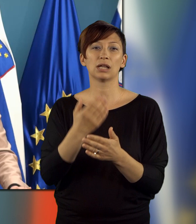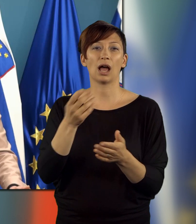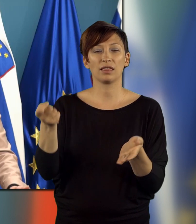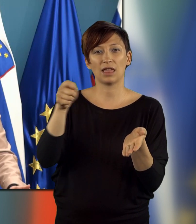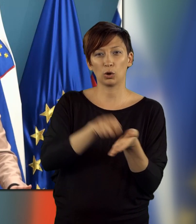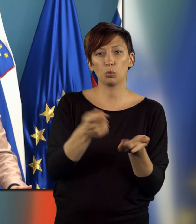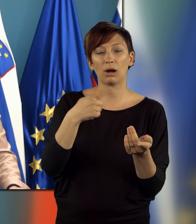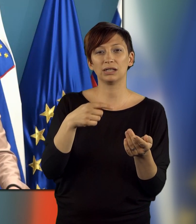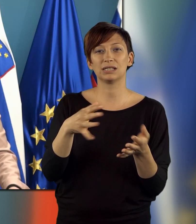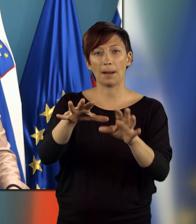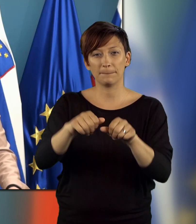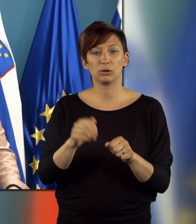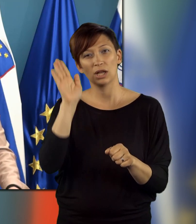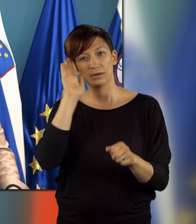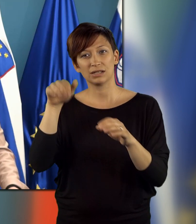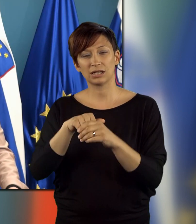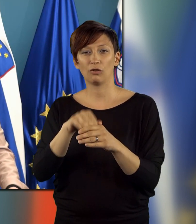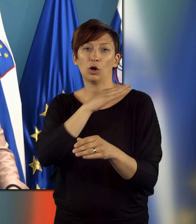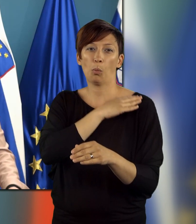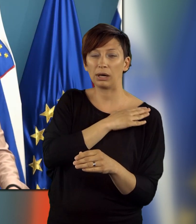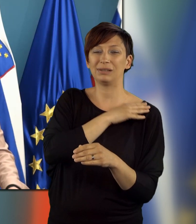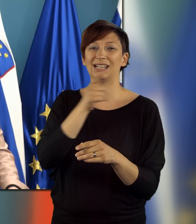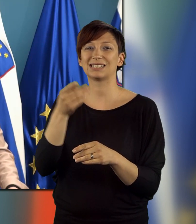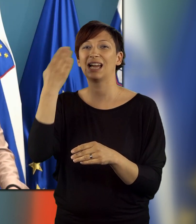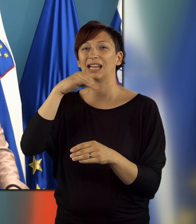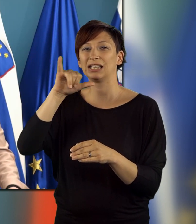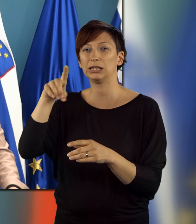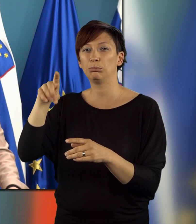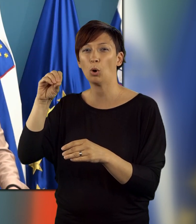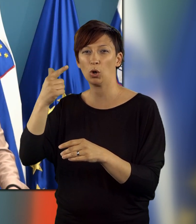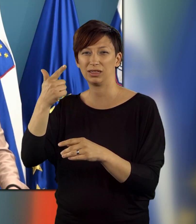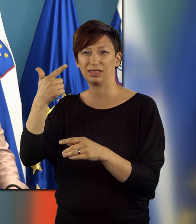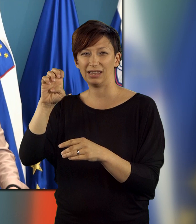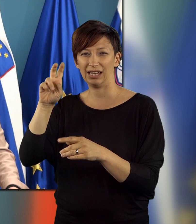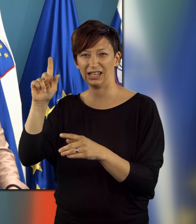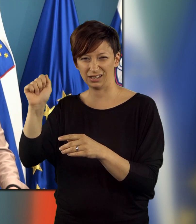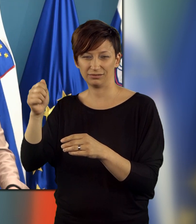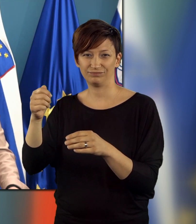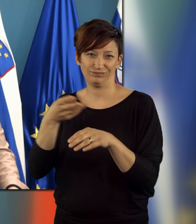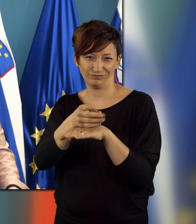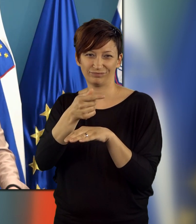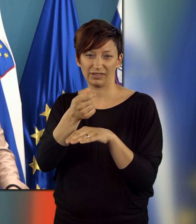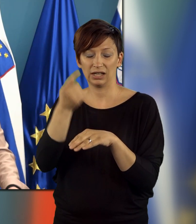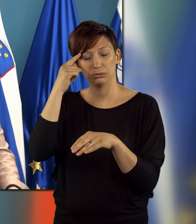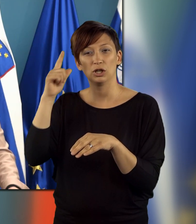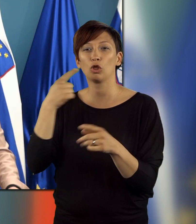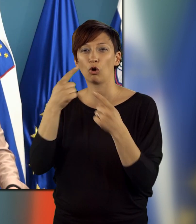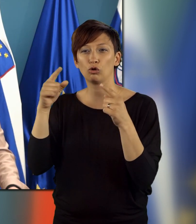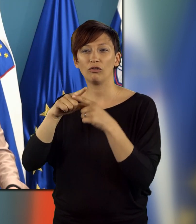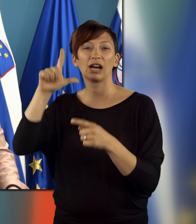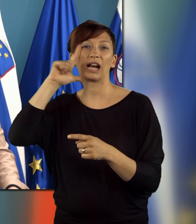za nakup oziroma za prevzem stanovanj obremenjenih z hipotekami, ampak je to bil dogovor med